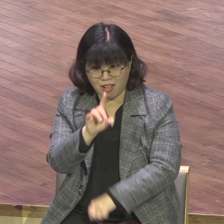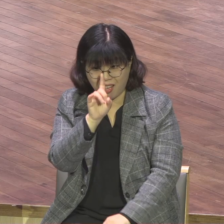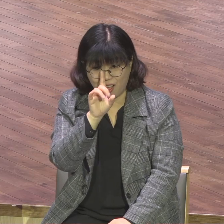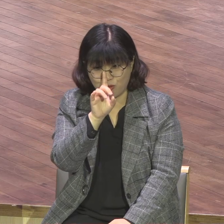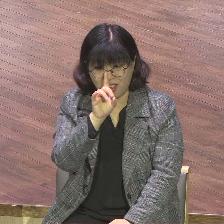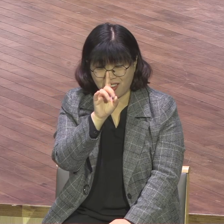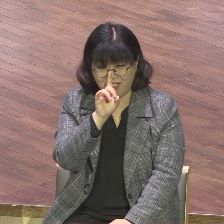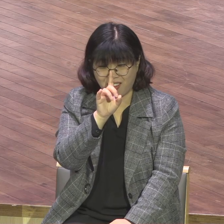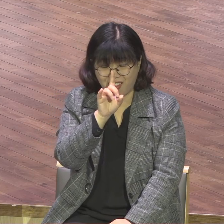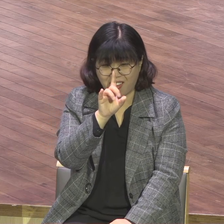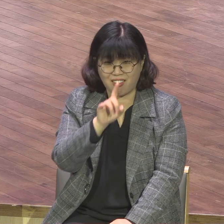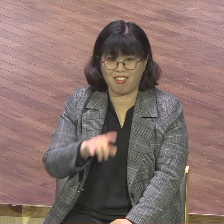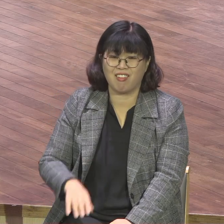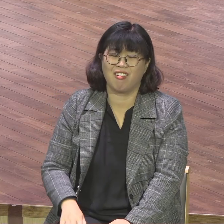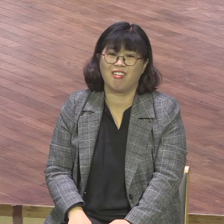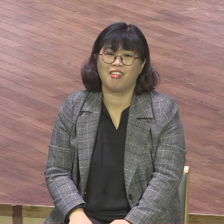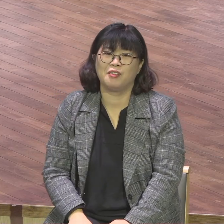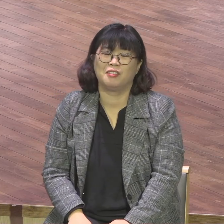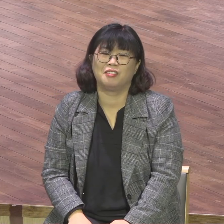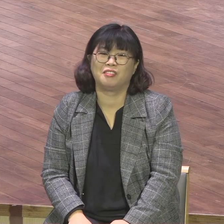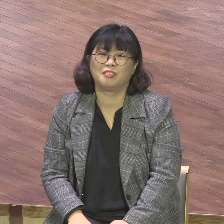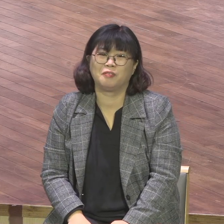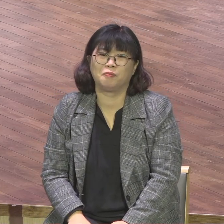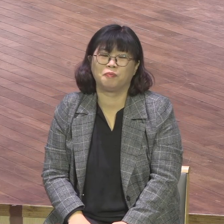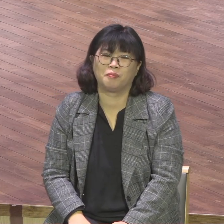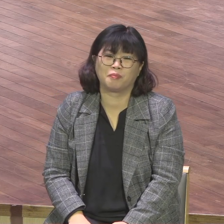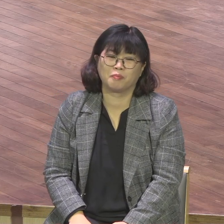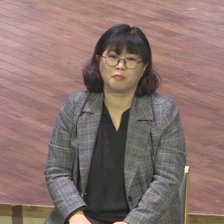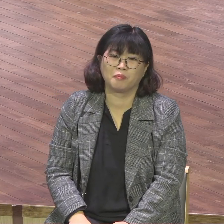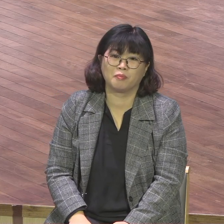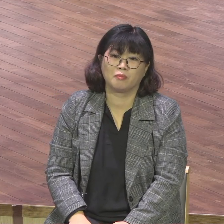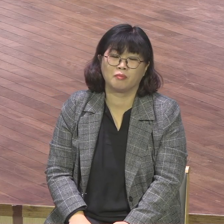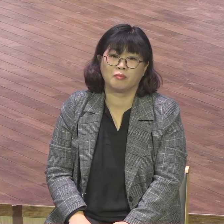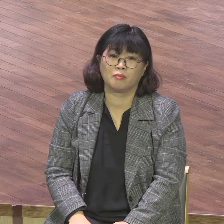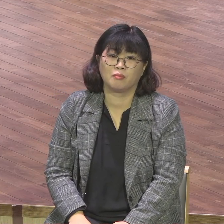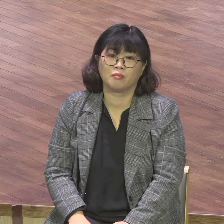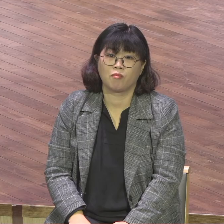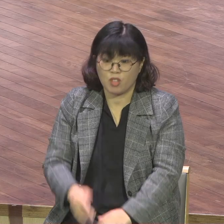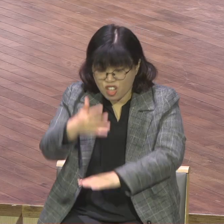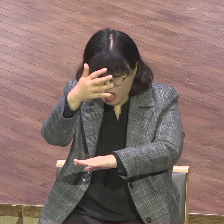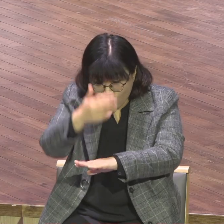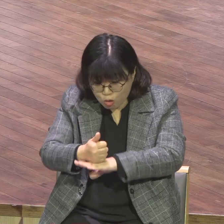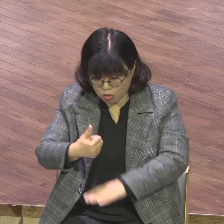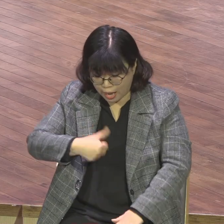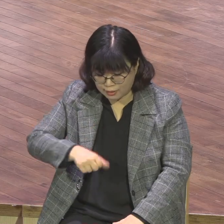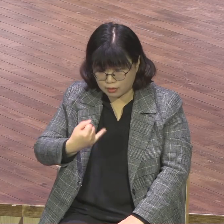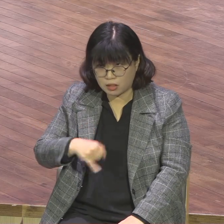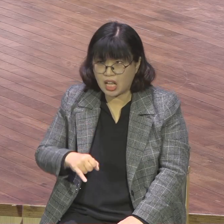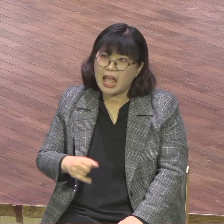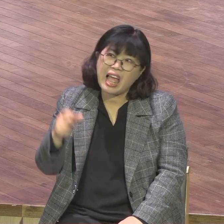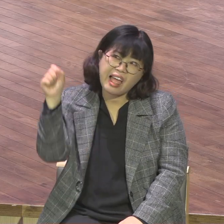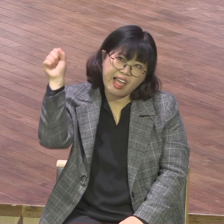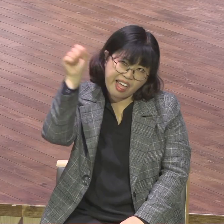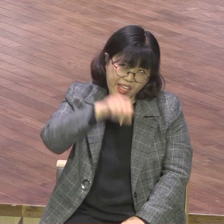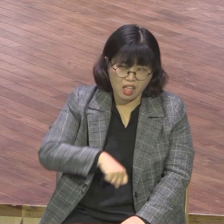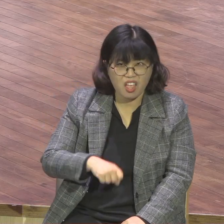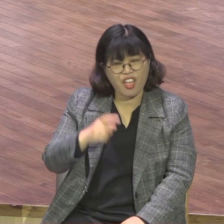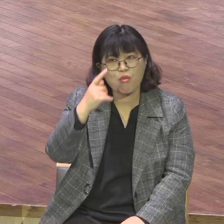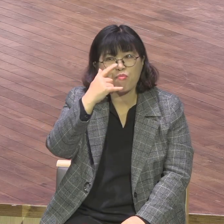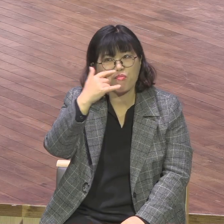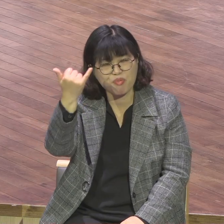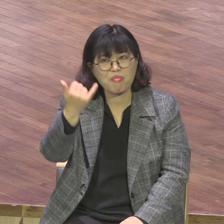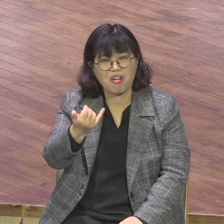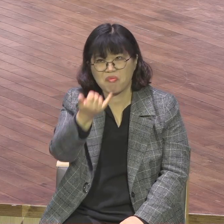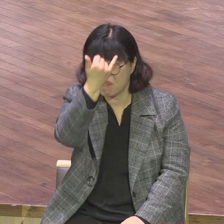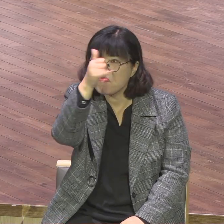결과가 옵니까? 그럼 여러분 자신이 다 그냥 여러분 스스로가 피눈물 쏟는 거예요. 어느 날 아버지 말 안